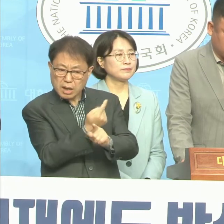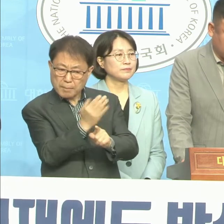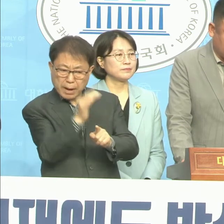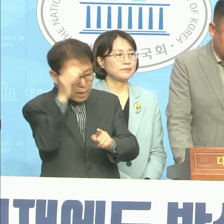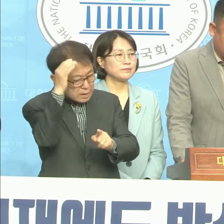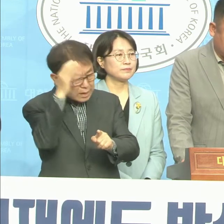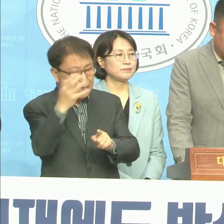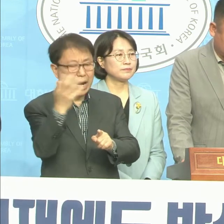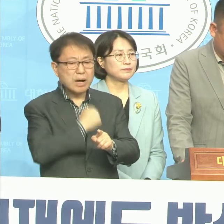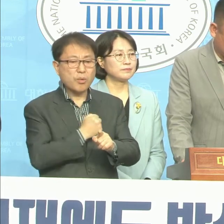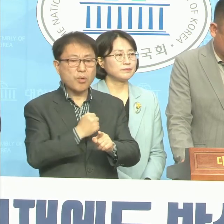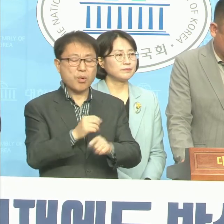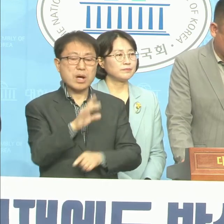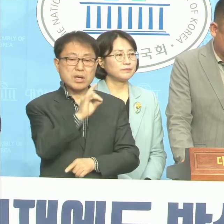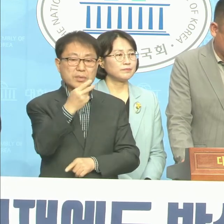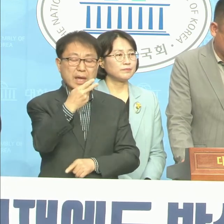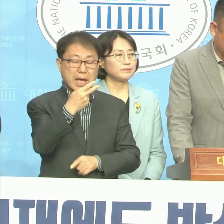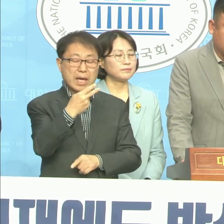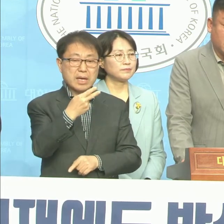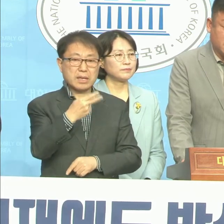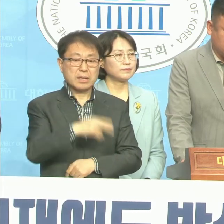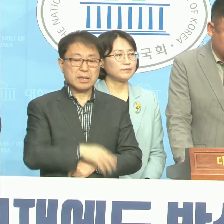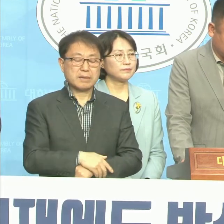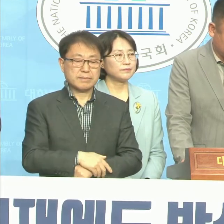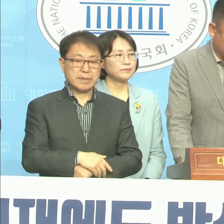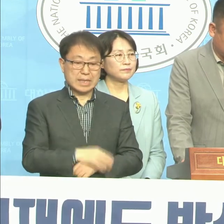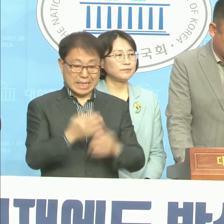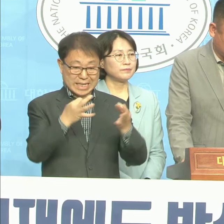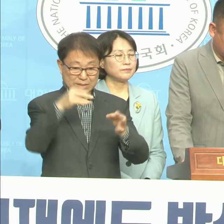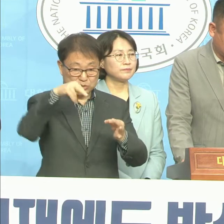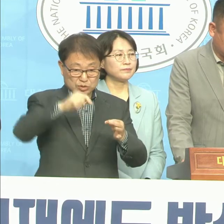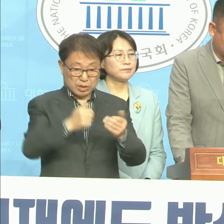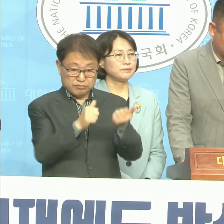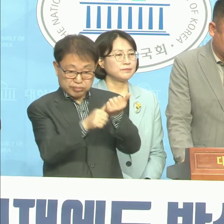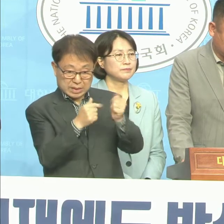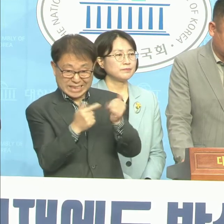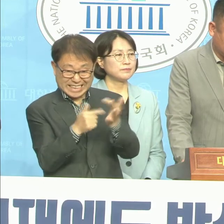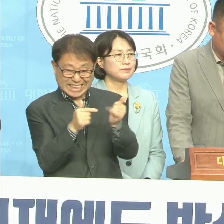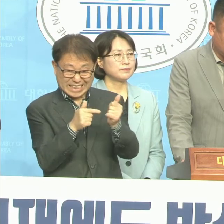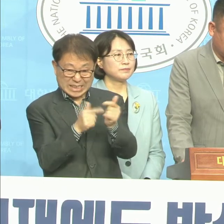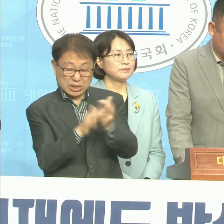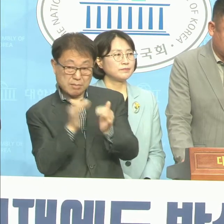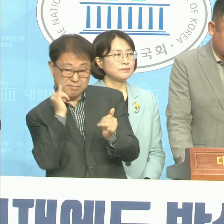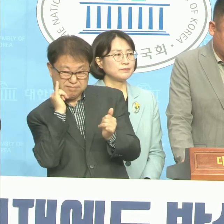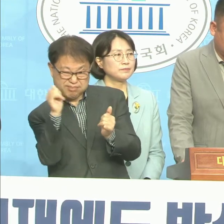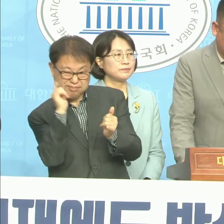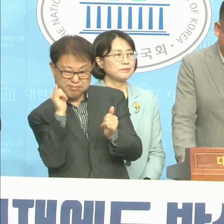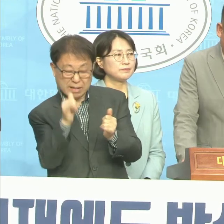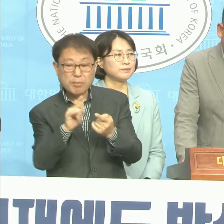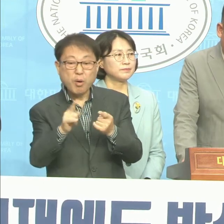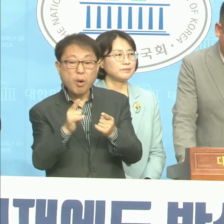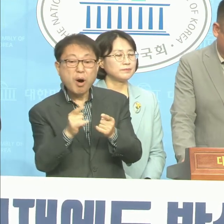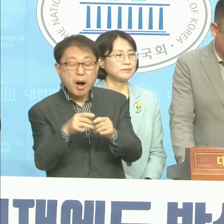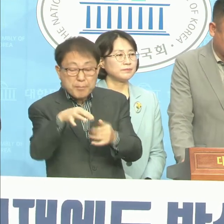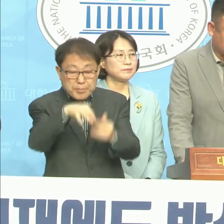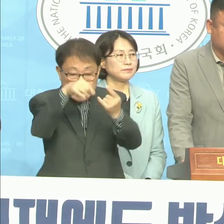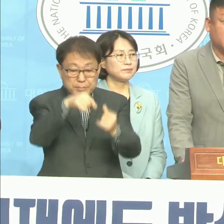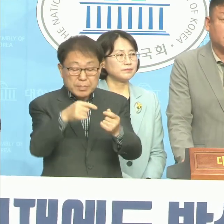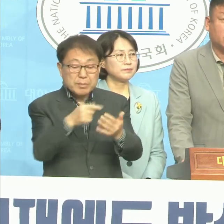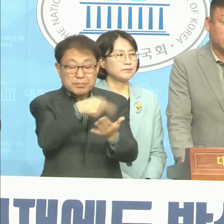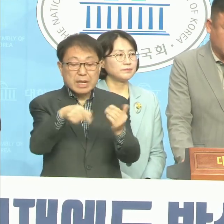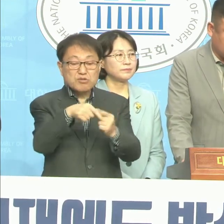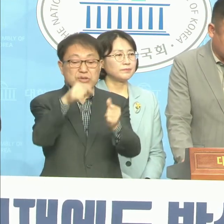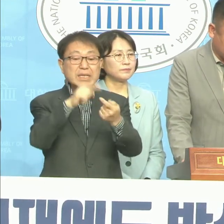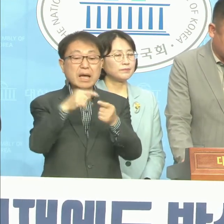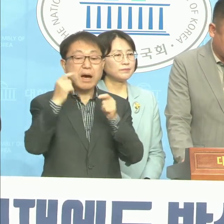예상하고 현대중공업 동방 총장실 김숙현 부사장에게 직접 유무 순 상으로 대책이 와 피해구제 대한 논의 할 것을